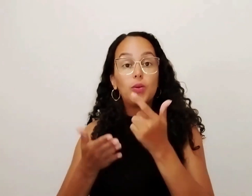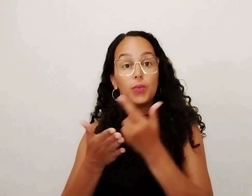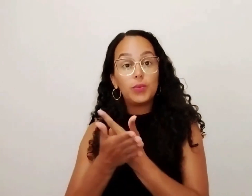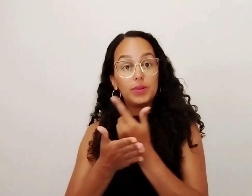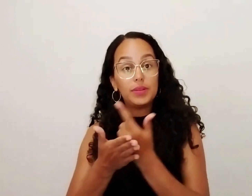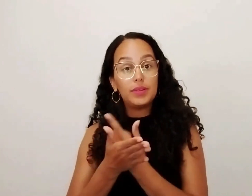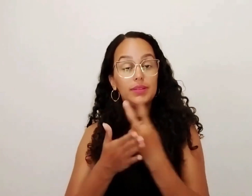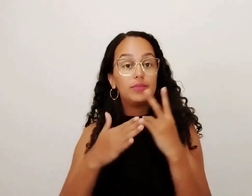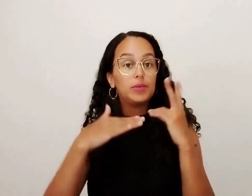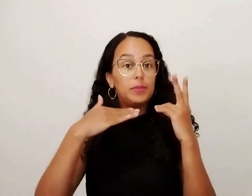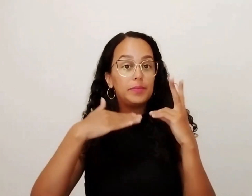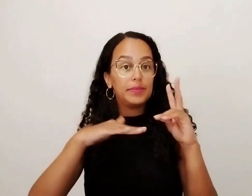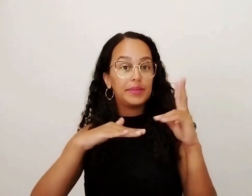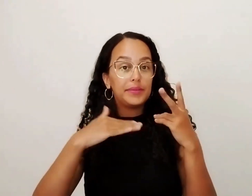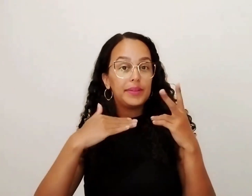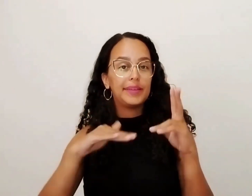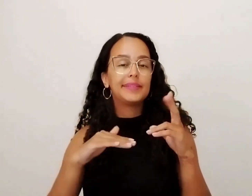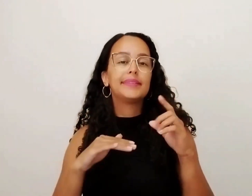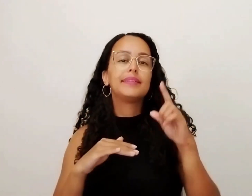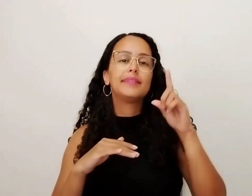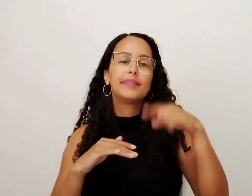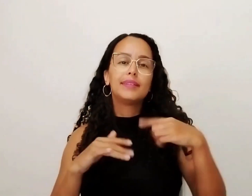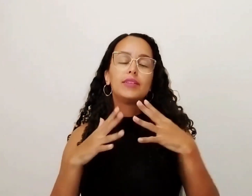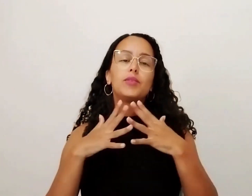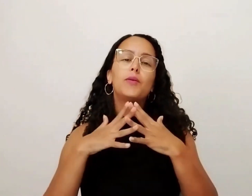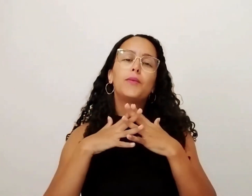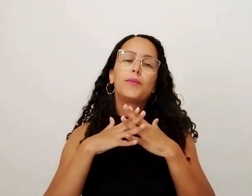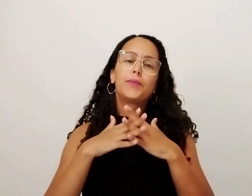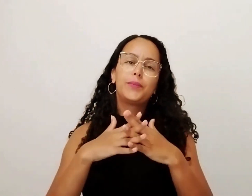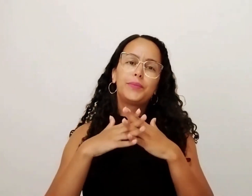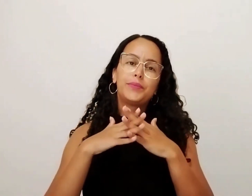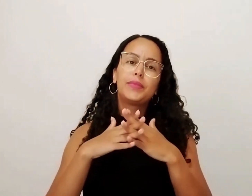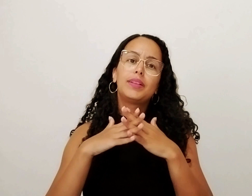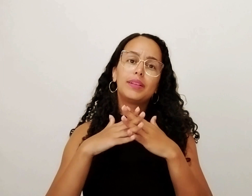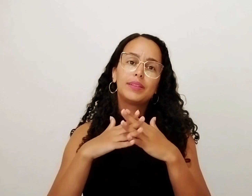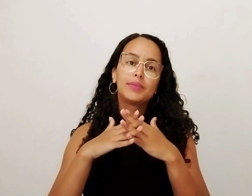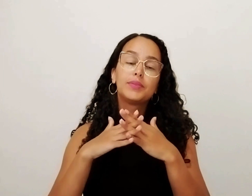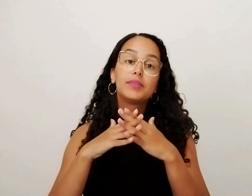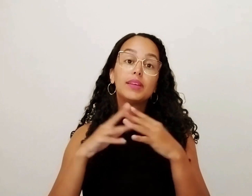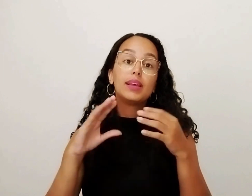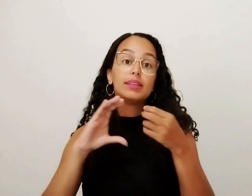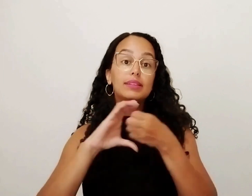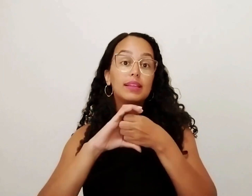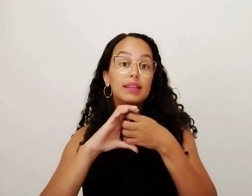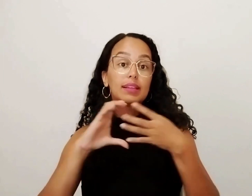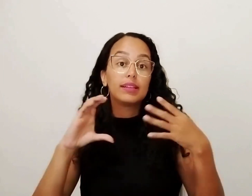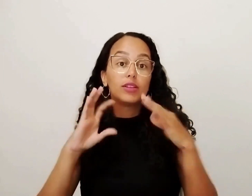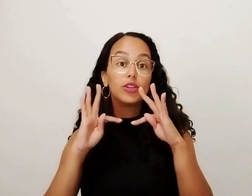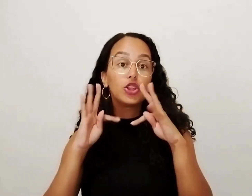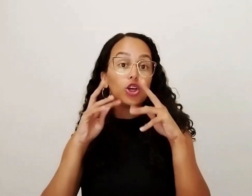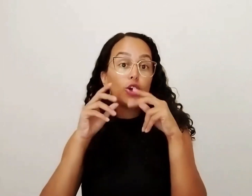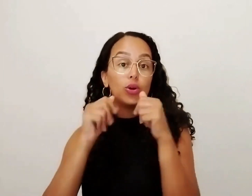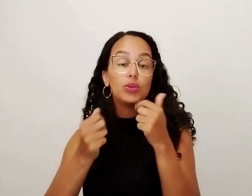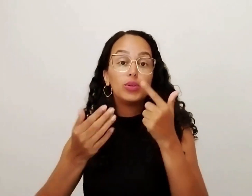ao propósito de criar uma cultura nacional. O enredo é uma